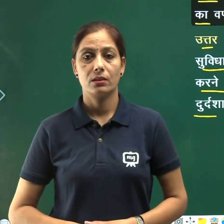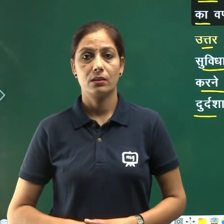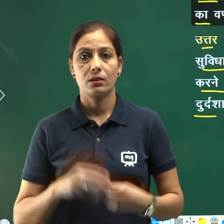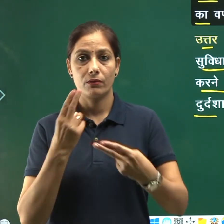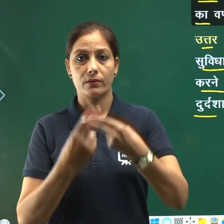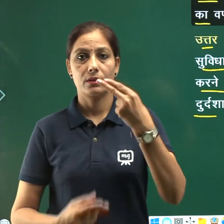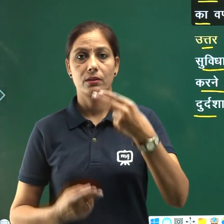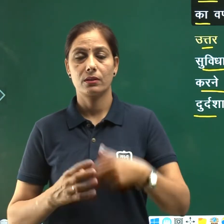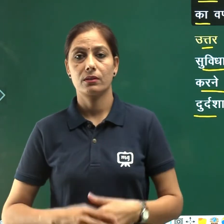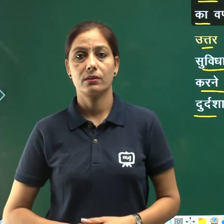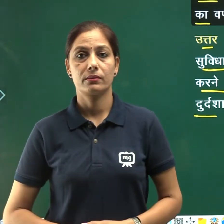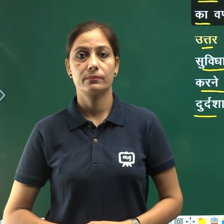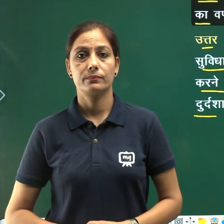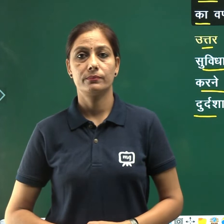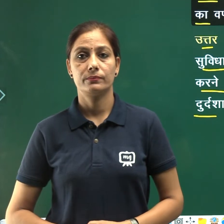वर्णन किया है।